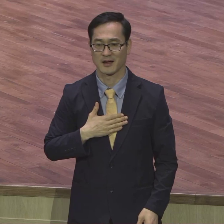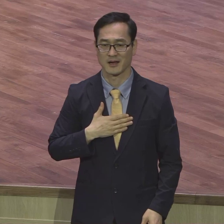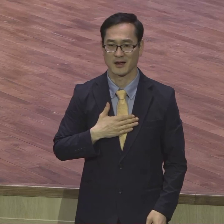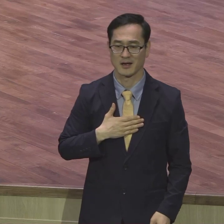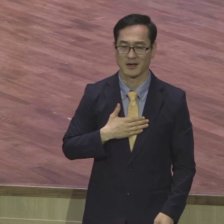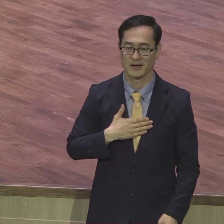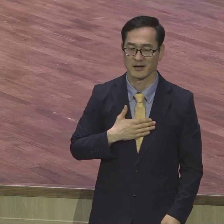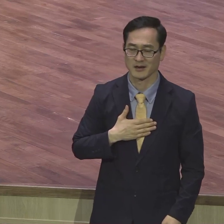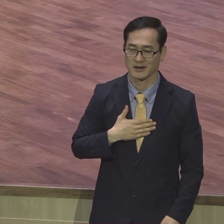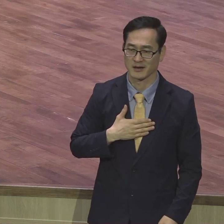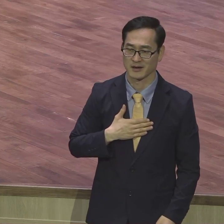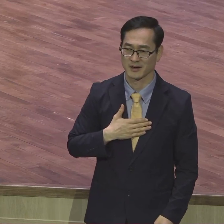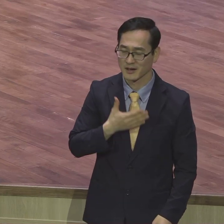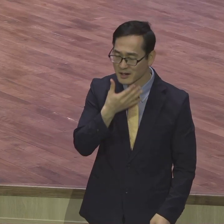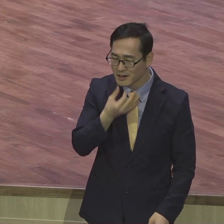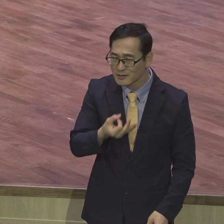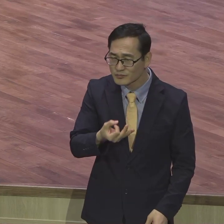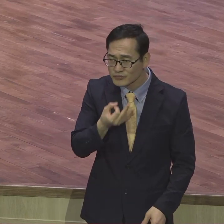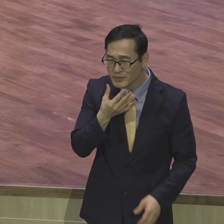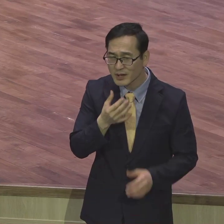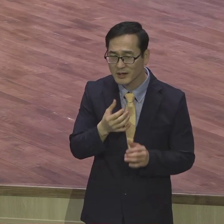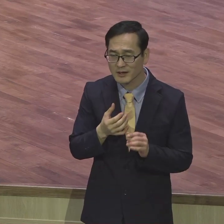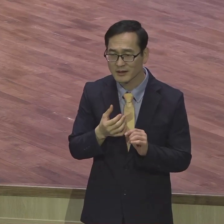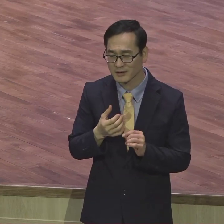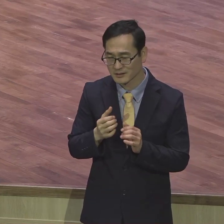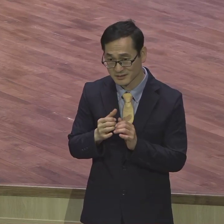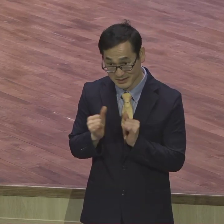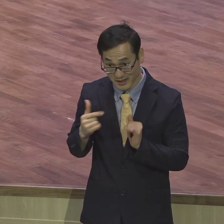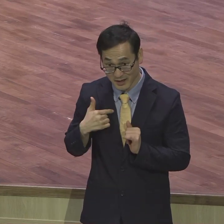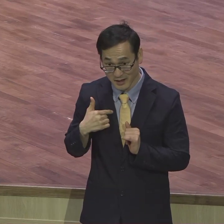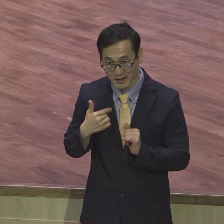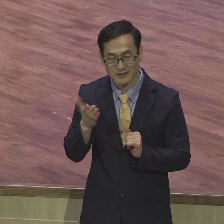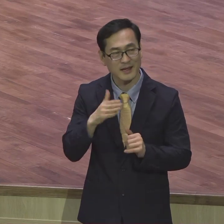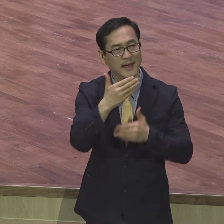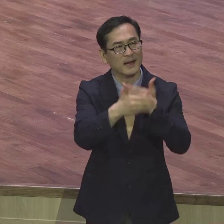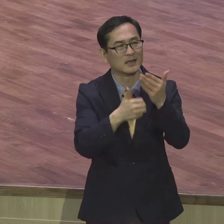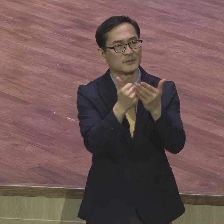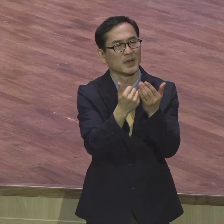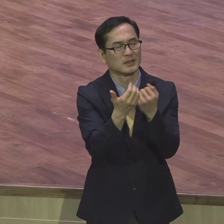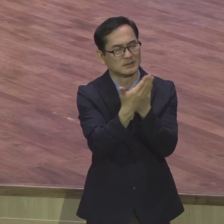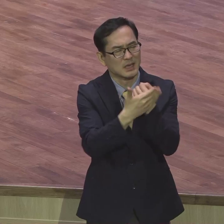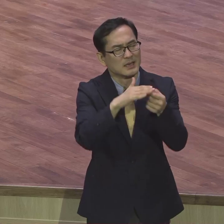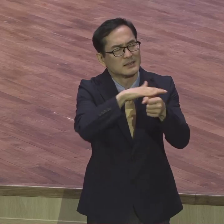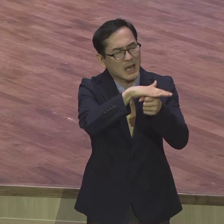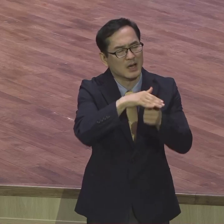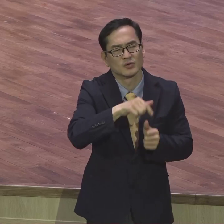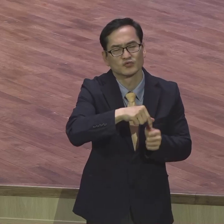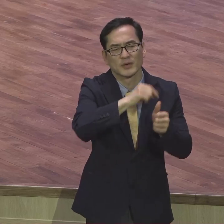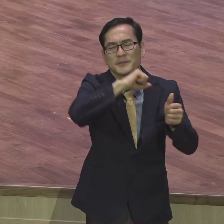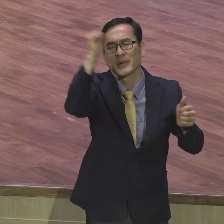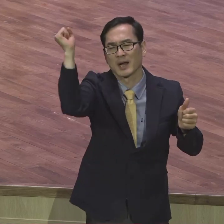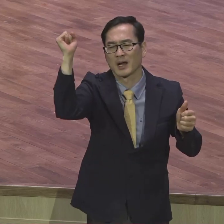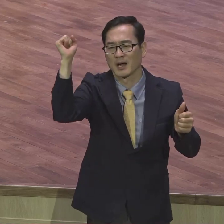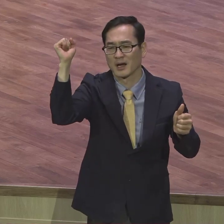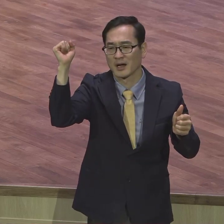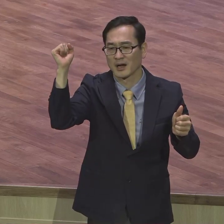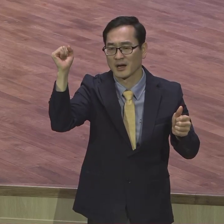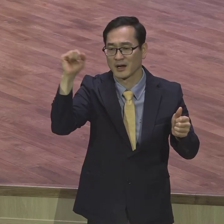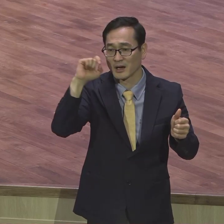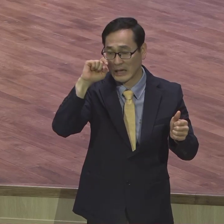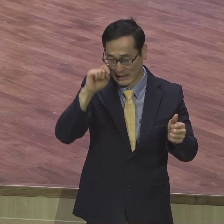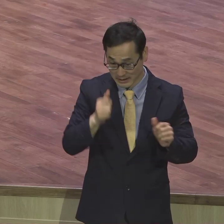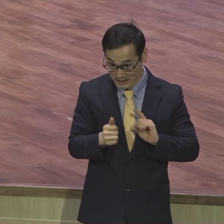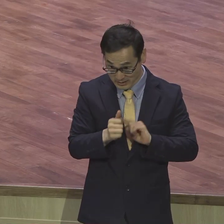하나님의 명렬한 사랑과 은혜로 구원받았습니다. 불의 눈은요.